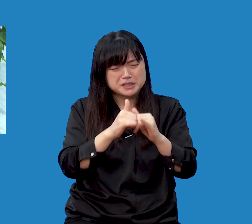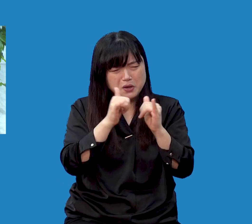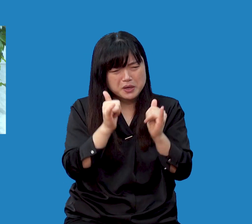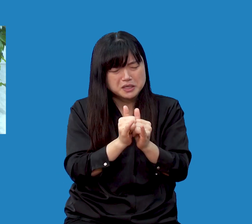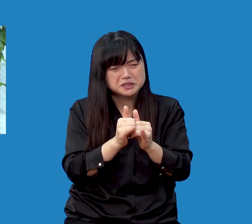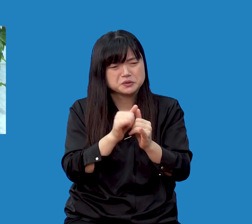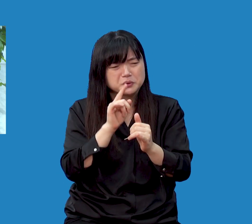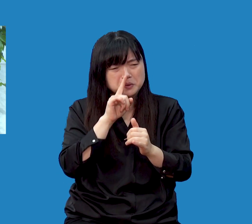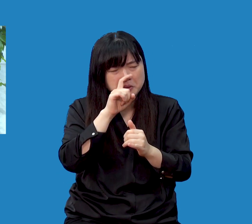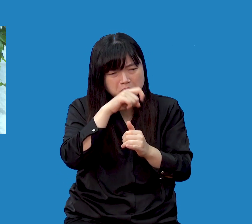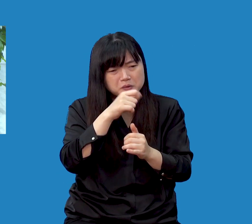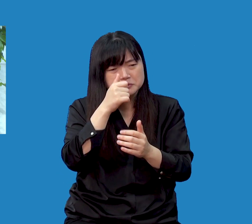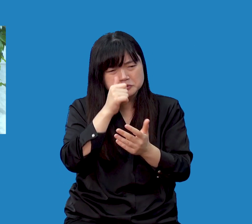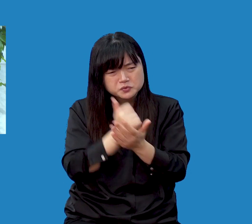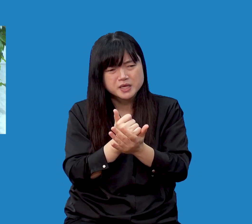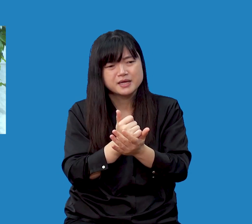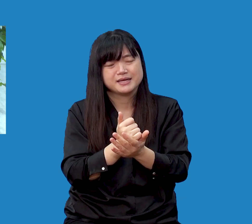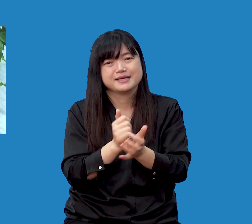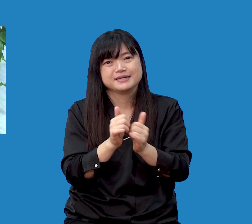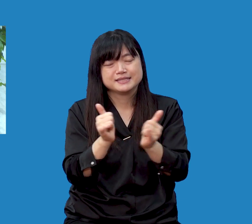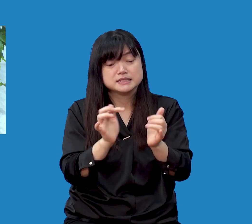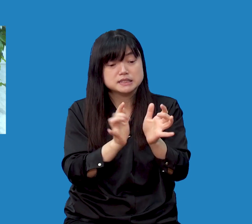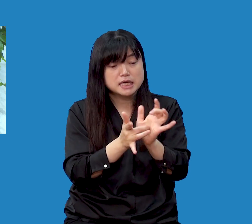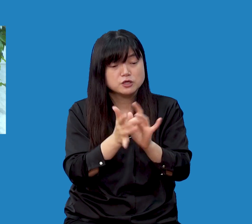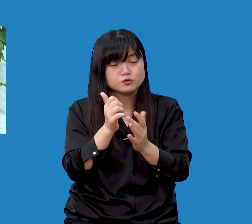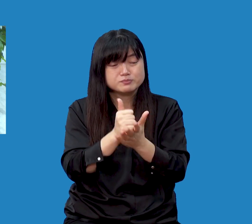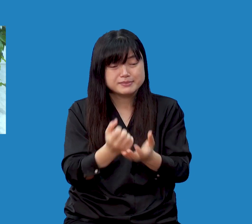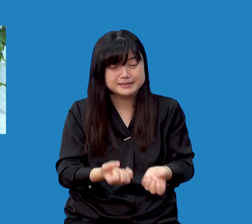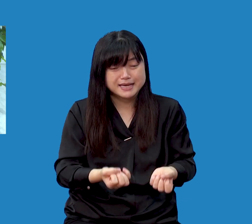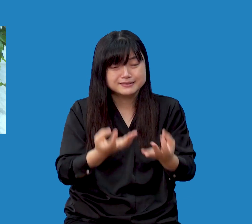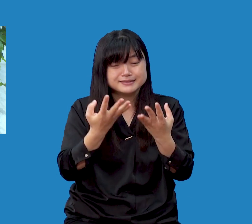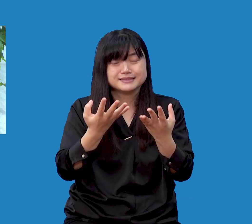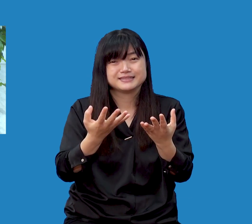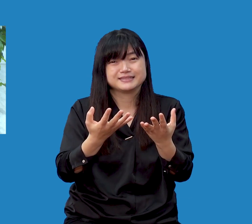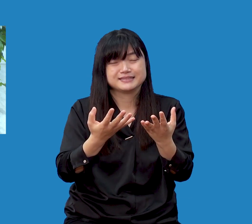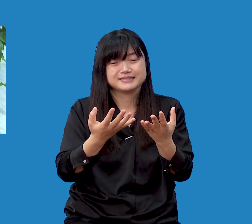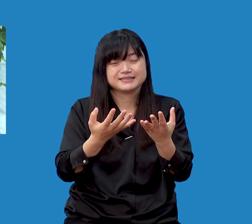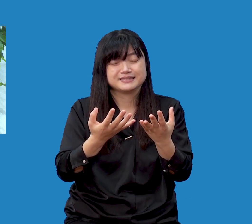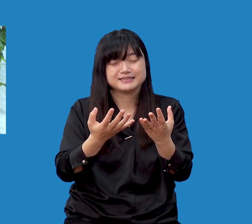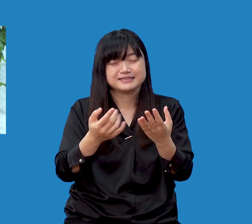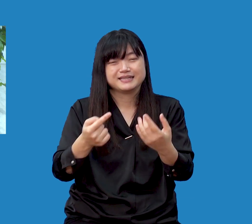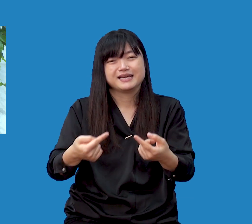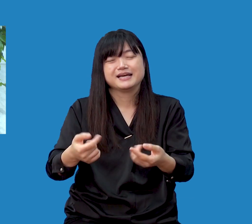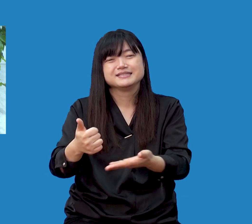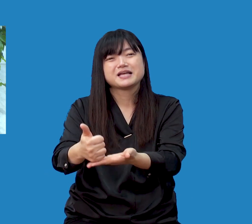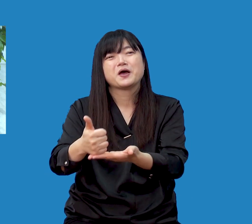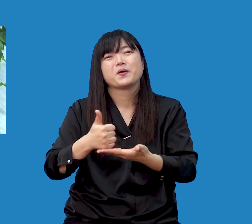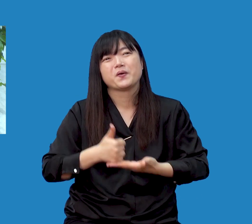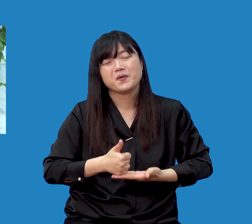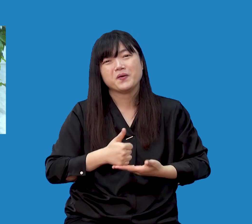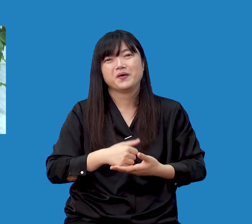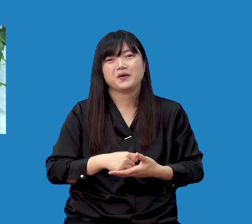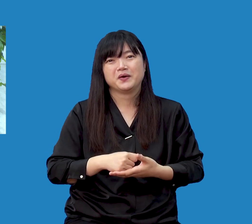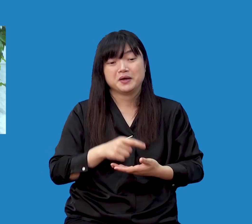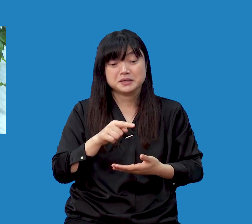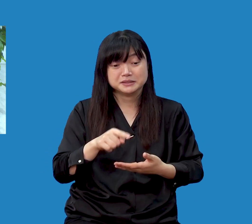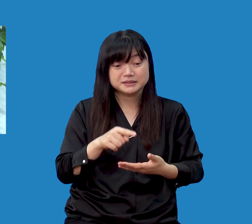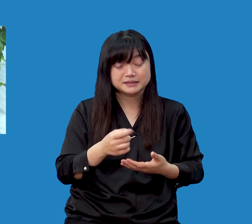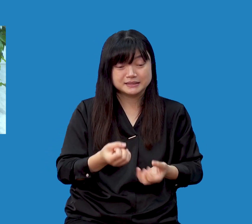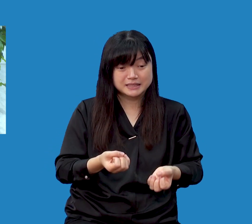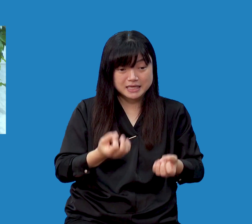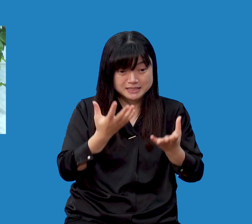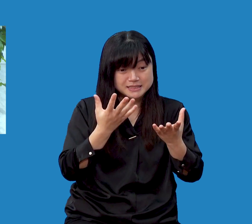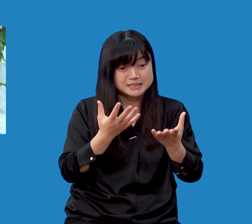사회적으로 부정한 사람들이 예수님 잔치 식구로 초대를 받았어요. 그들이 그